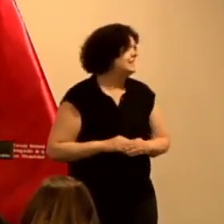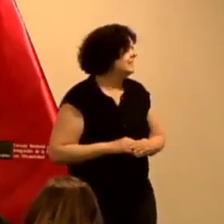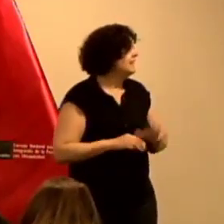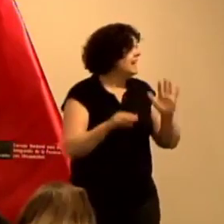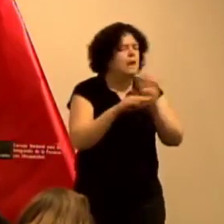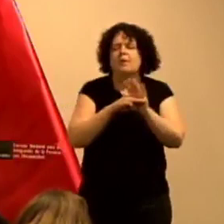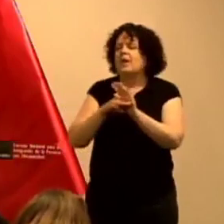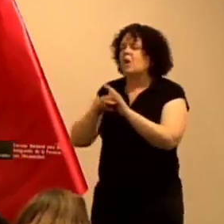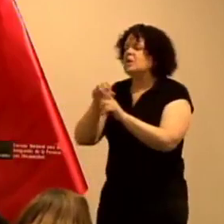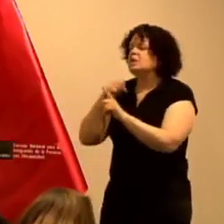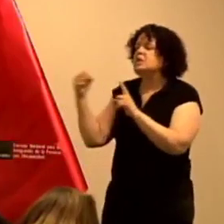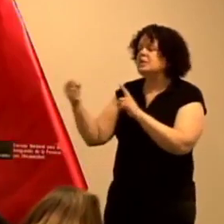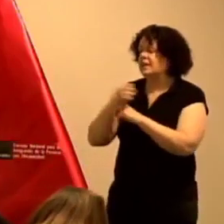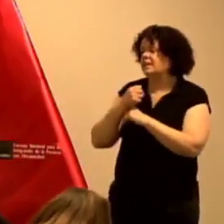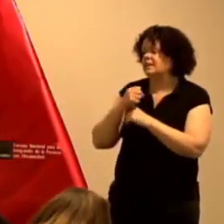El modelo social de la discapacidad